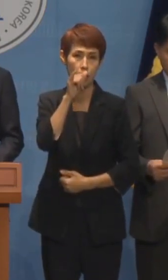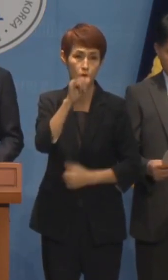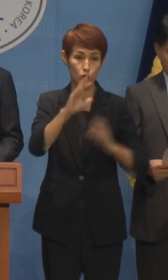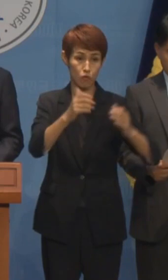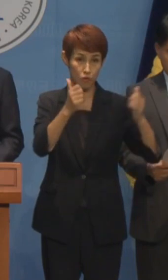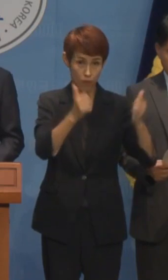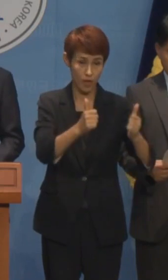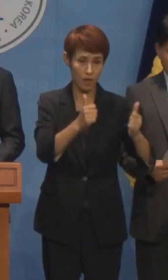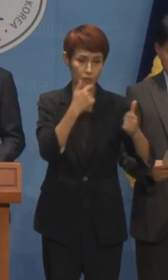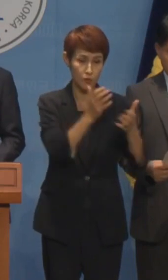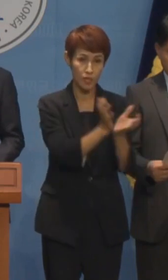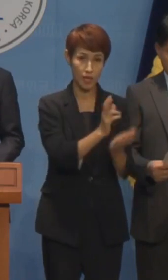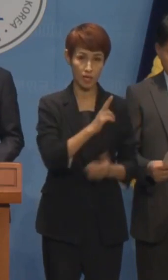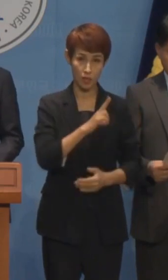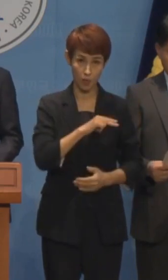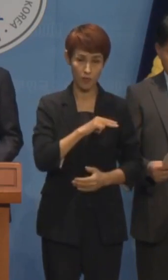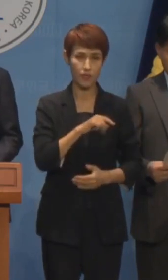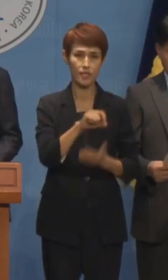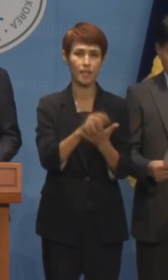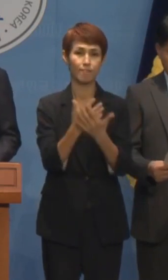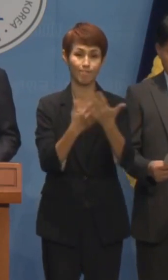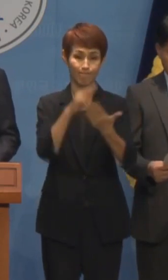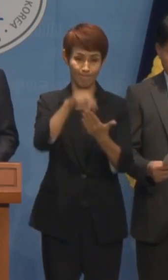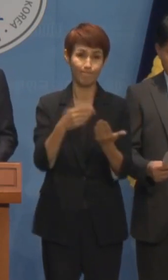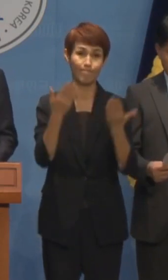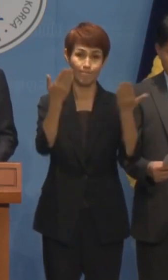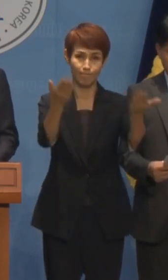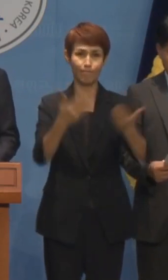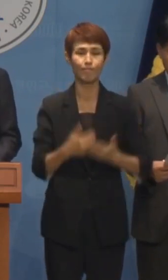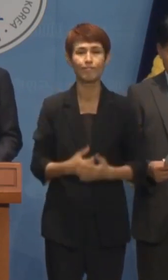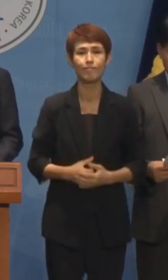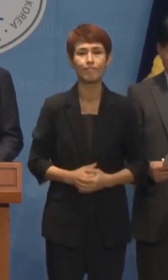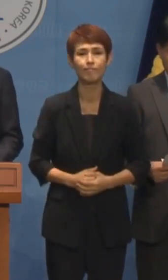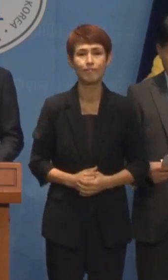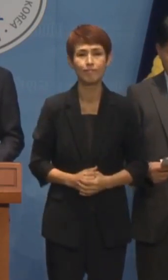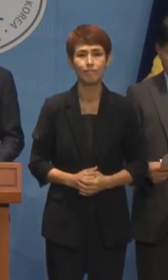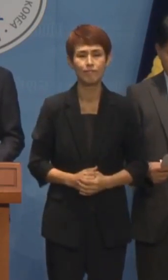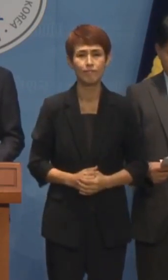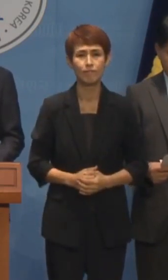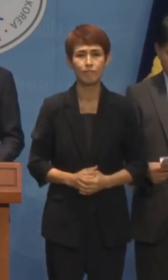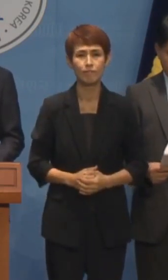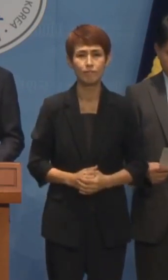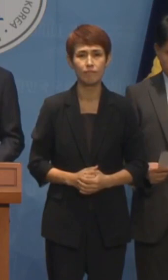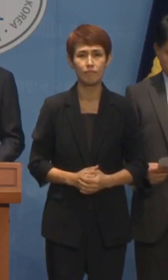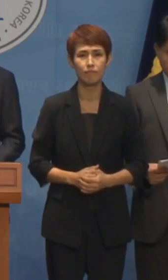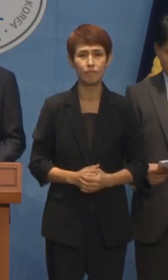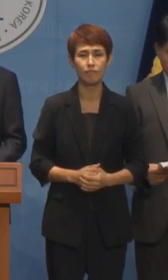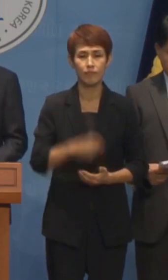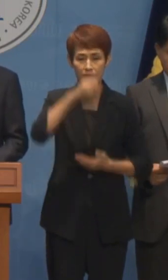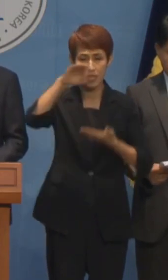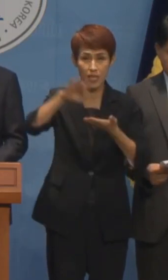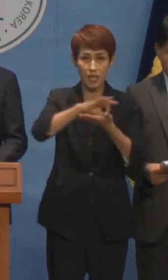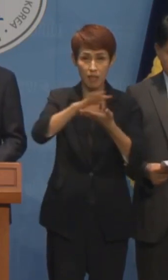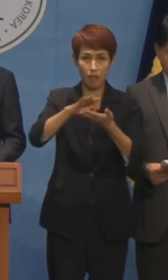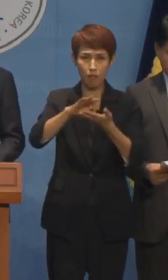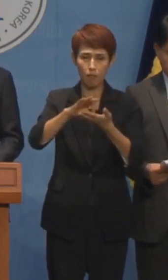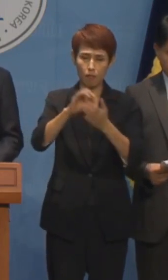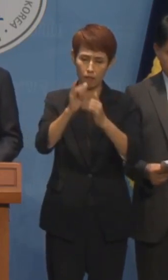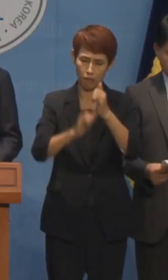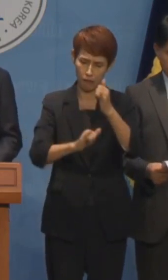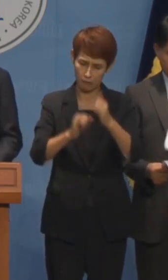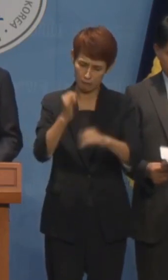농해수위 더불어민주당 의원들의 기자회견문을 낭독해 드리도록 하겠습니다. 역대 최저 수준의 예산으로